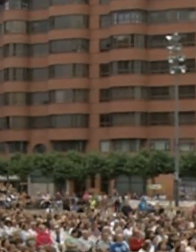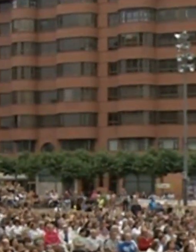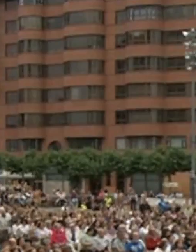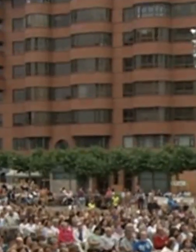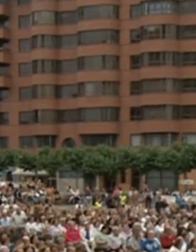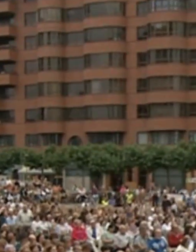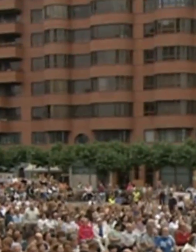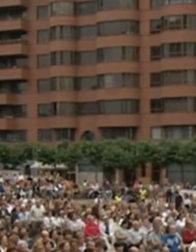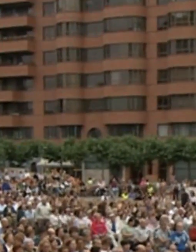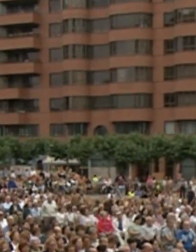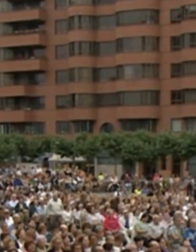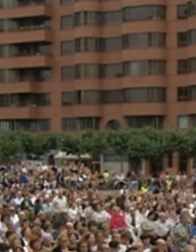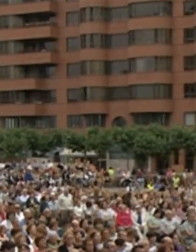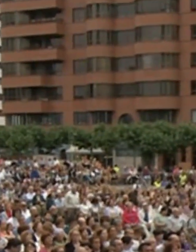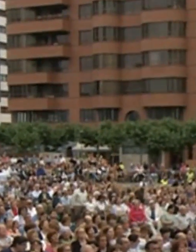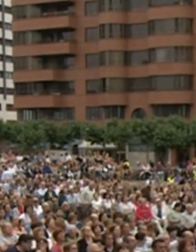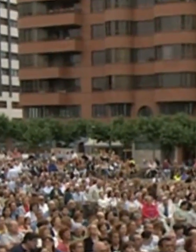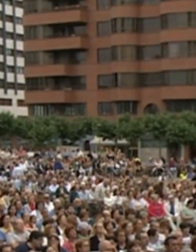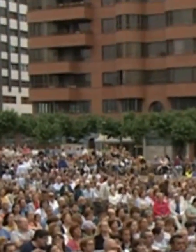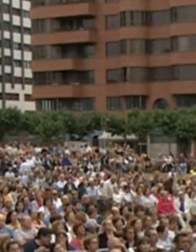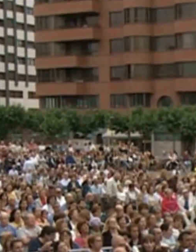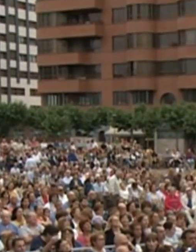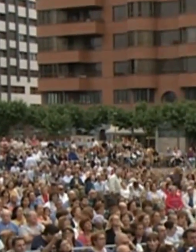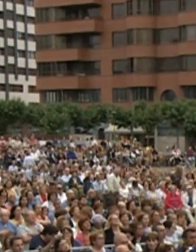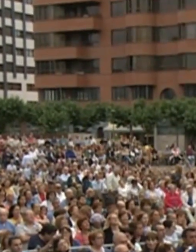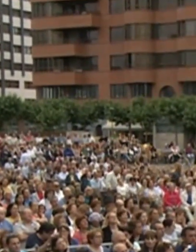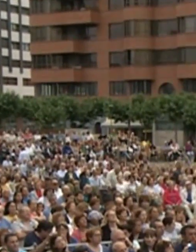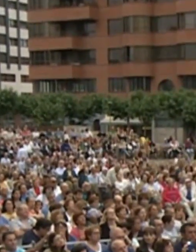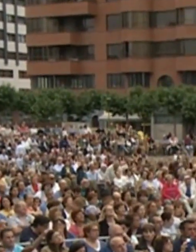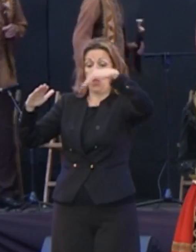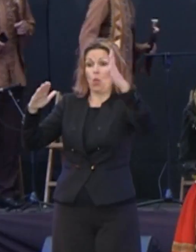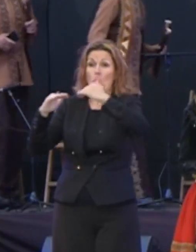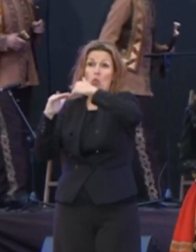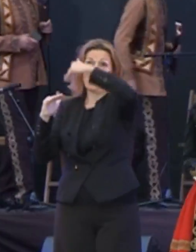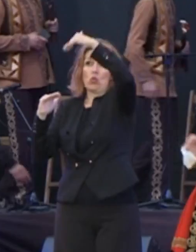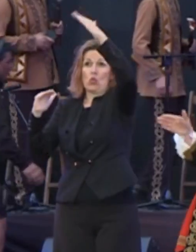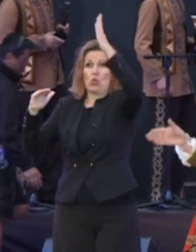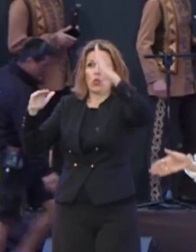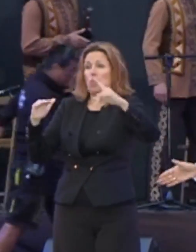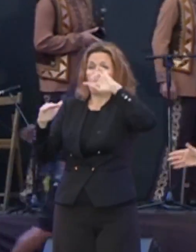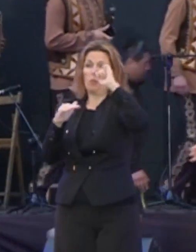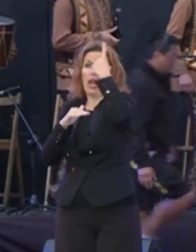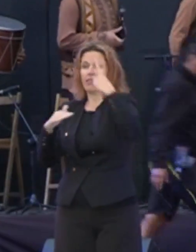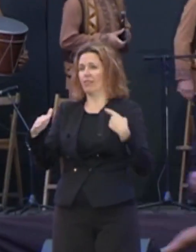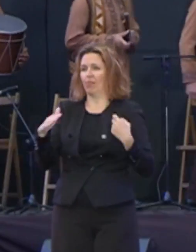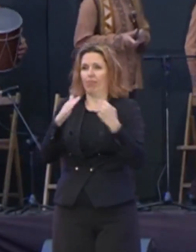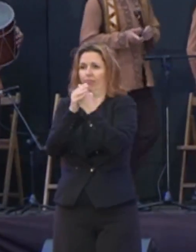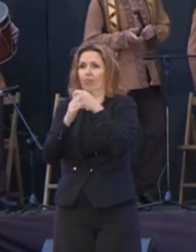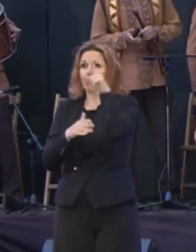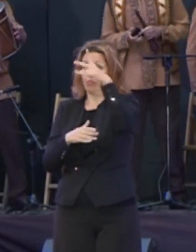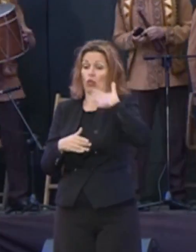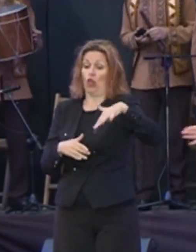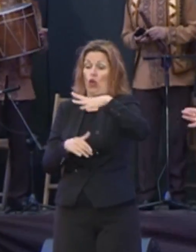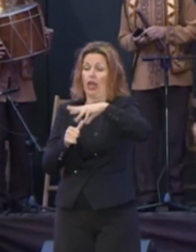tradición cristiana dicta que en la cumbre del monte Ararat, que es una de las más altas del Cáucaso, la más alta del país, que está en